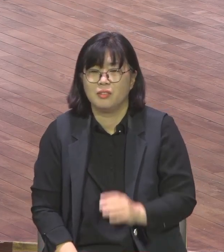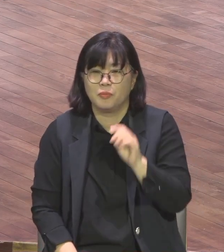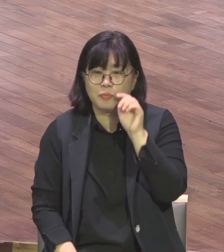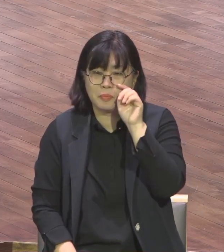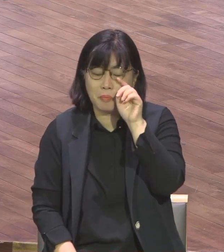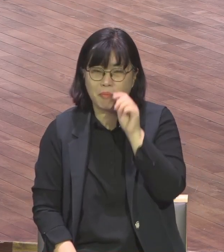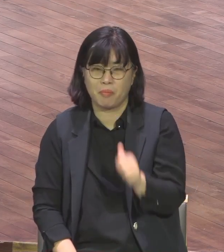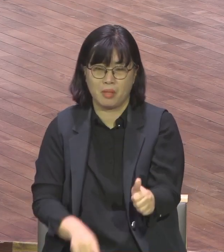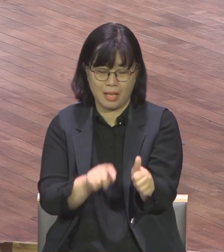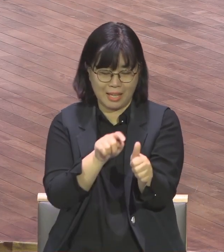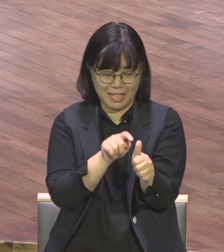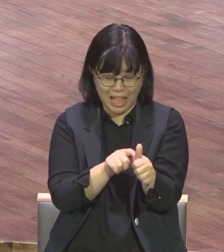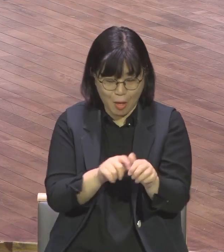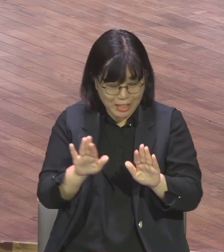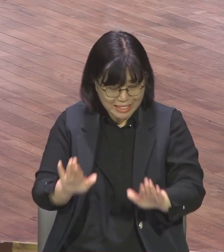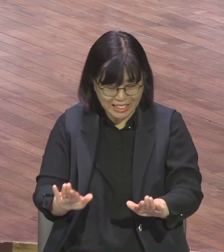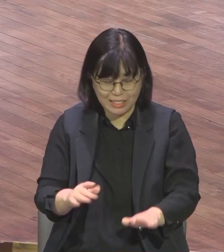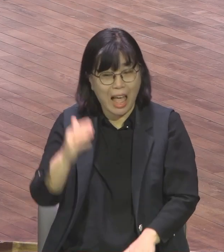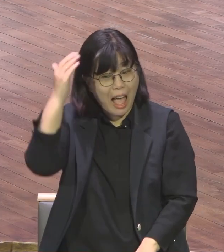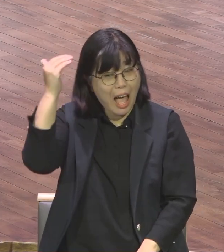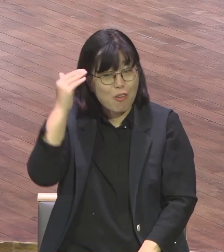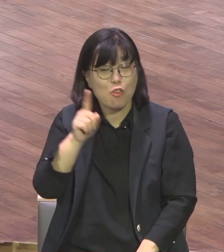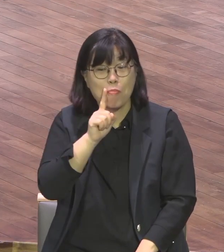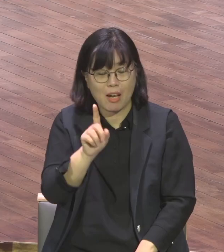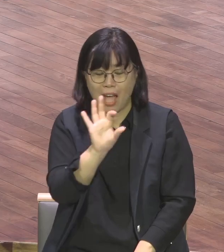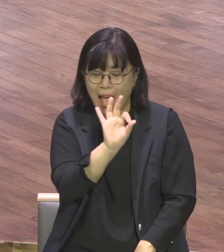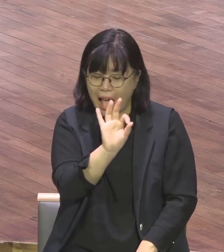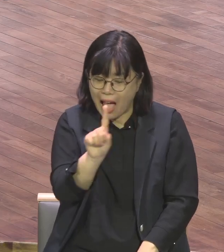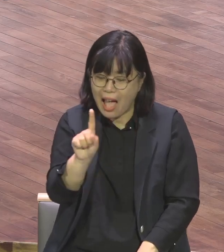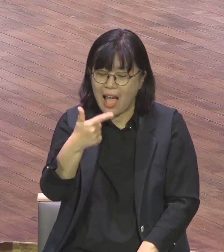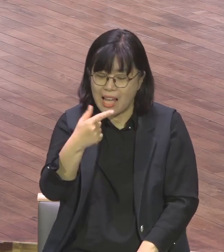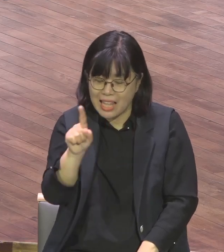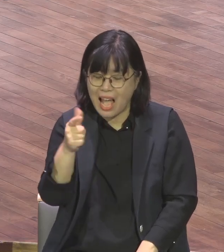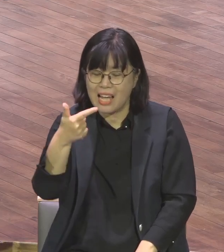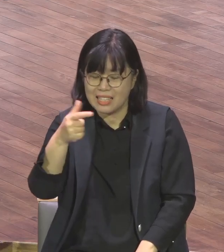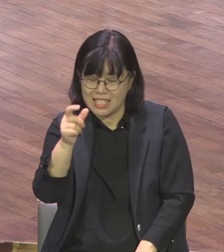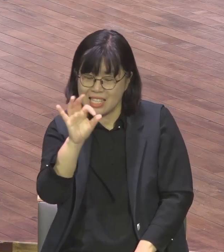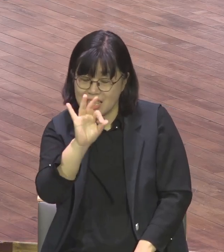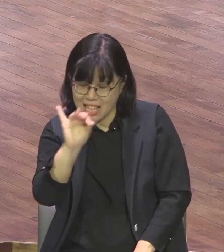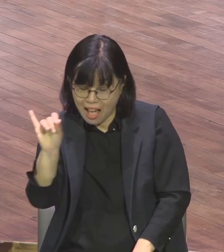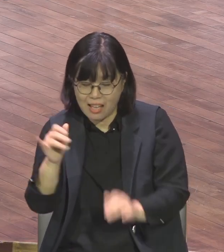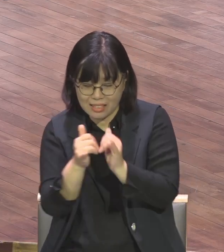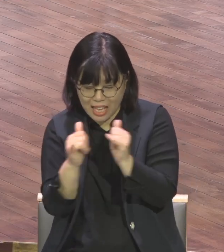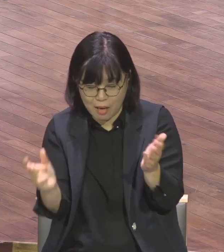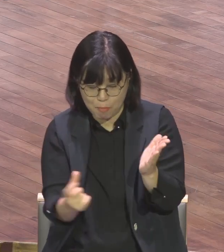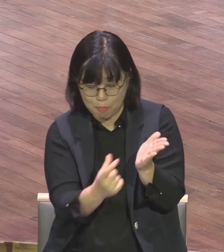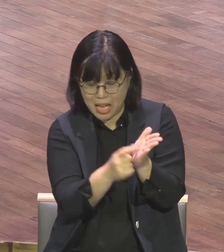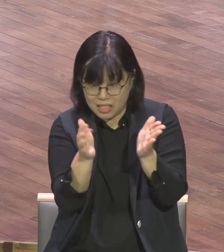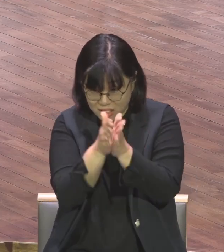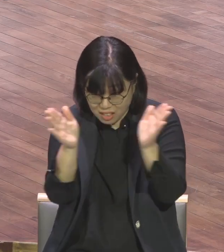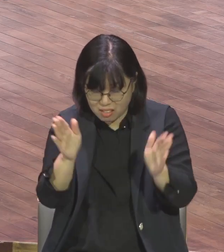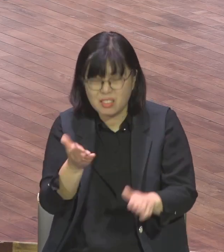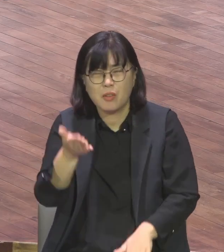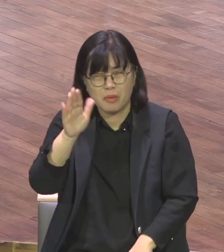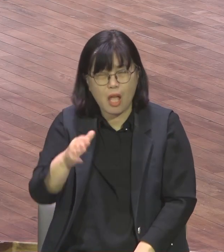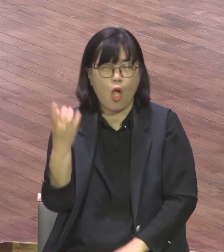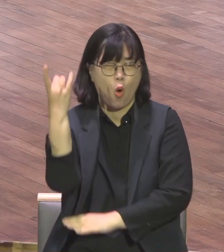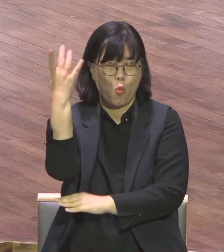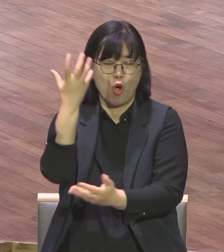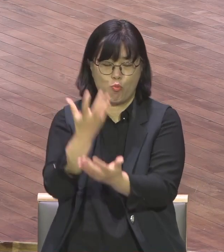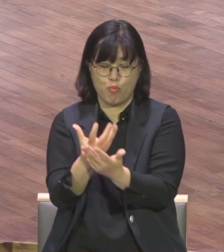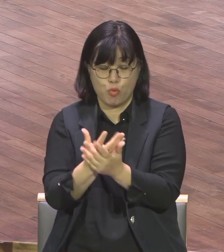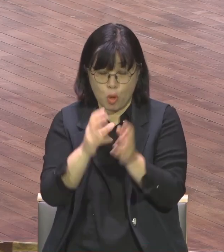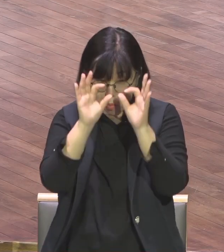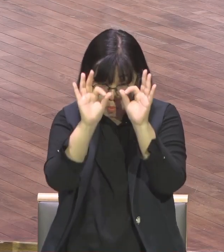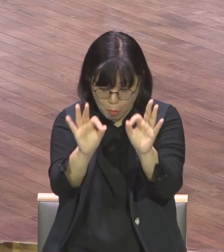아나니아라는 사람이 이렇게 단순하게 나와 있는데 원문에는 그러나가 들어있어요. 그러나 이 단어가요 4장과 5장 사이에 끼어 있어요.